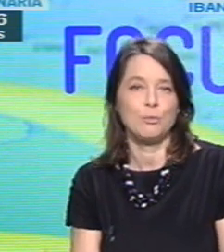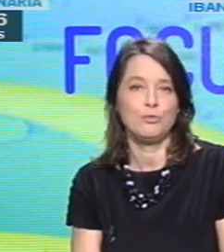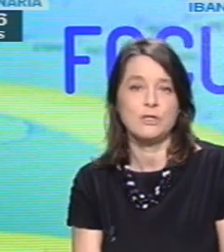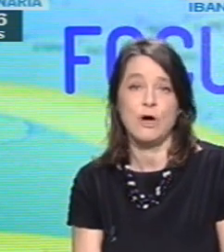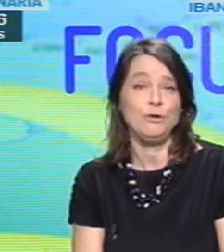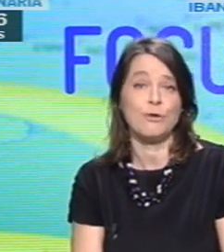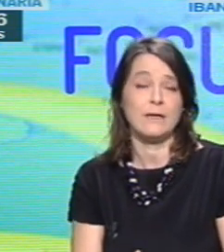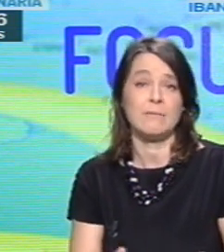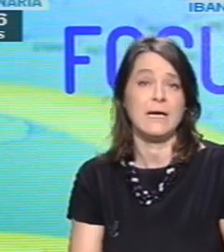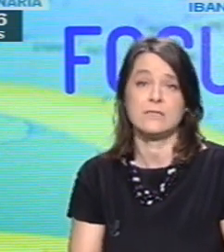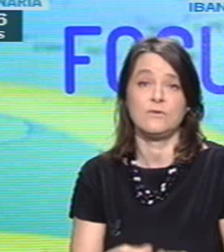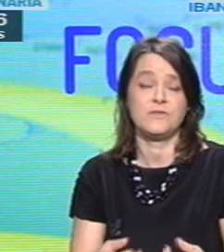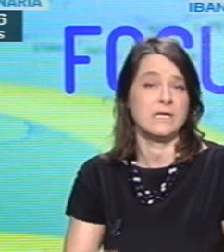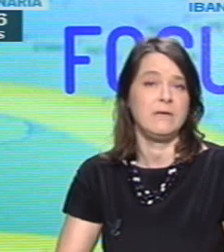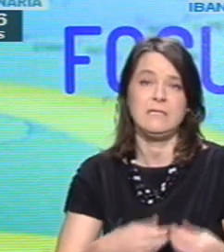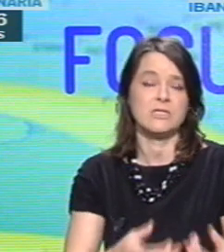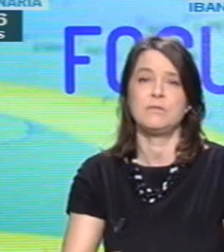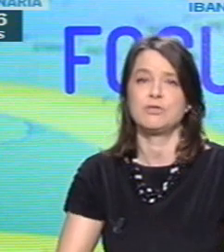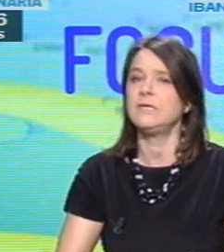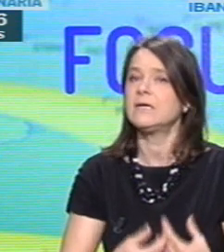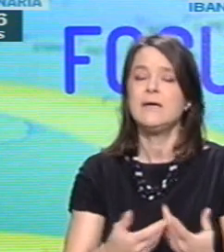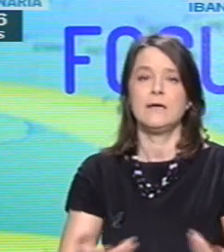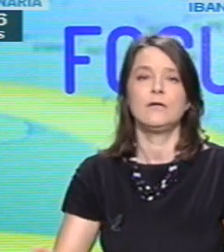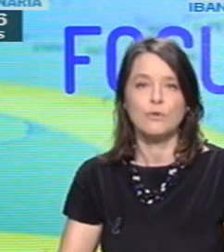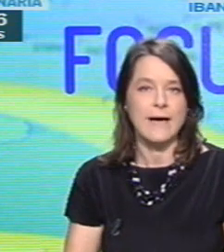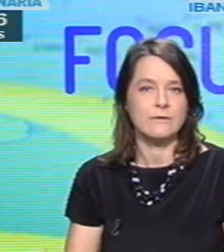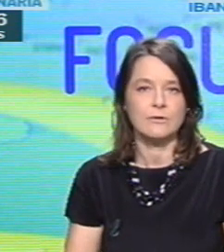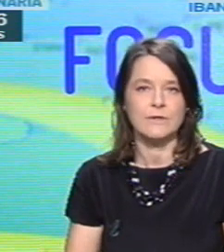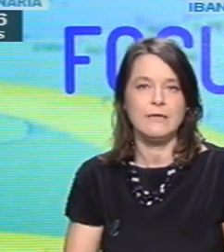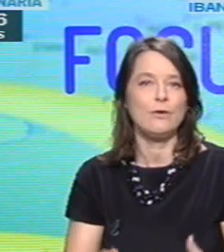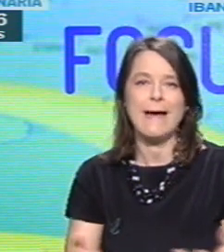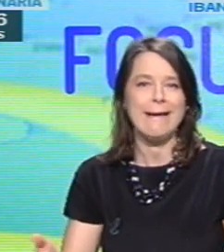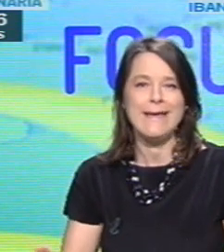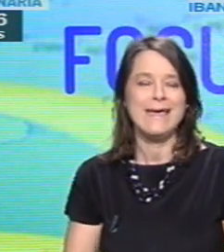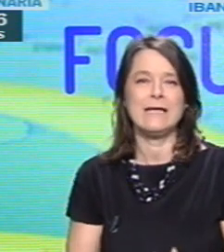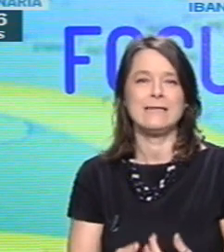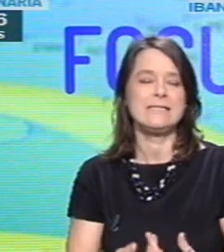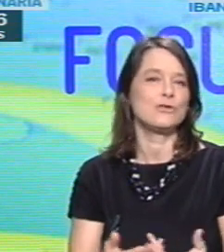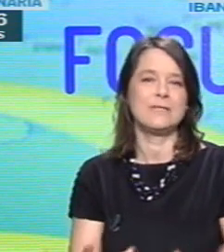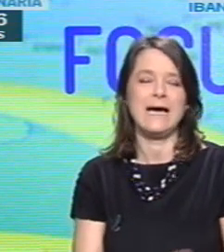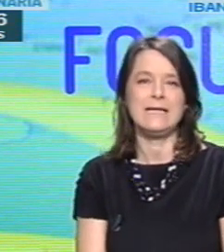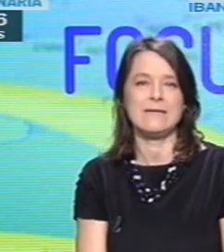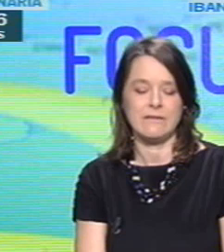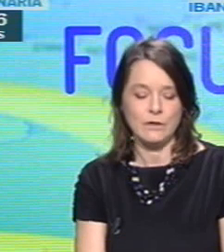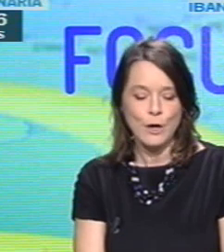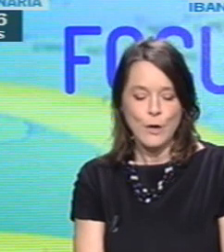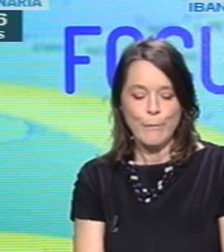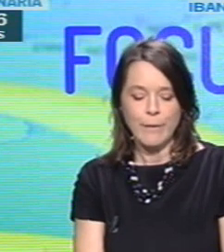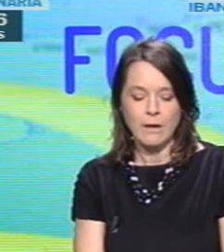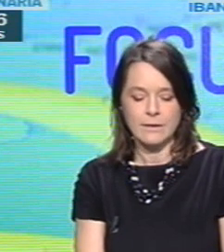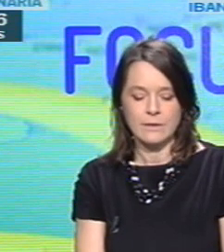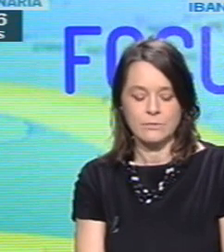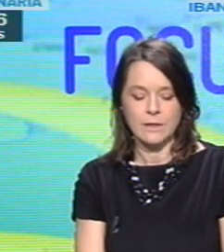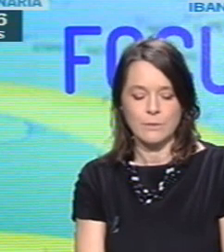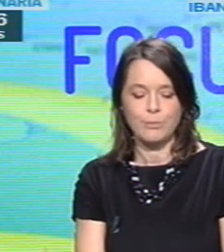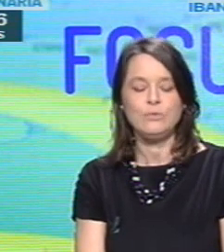che avevano più bisogno, anche magari se non fisicamente, ma semplicemente donando. Il donare e l'essere essere solidali è davvero un